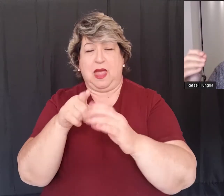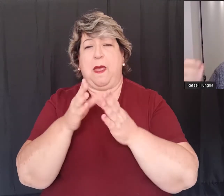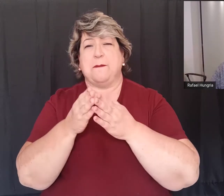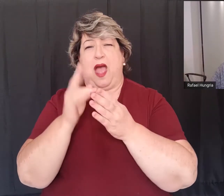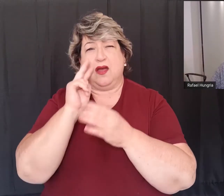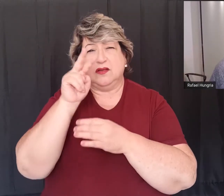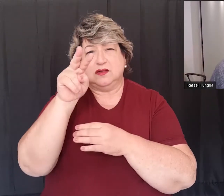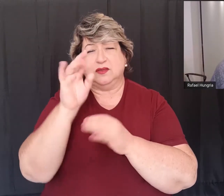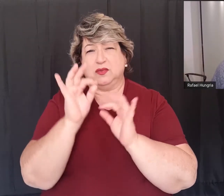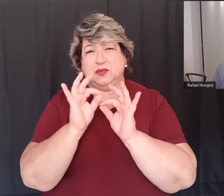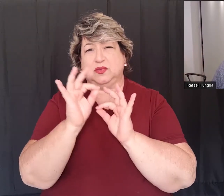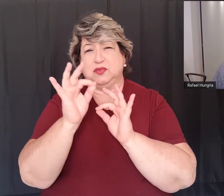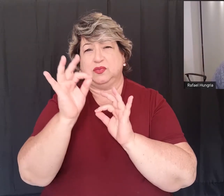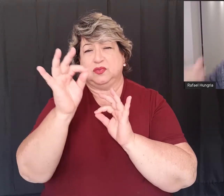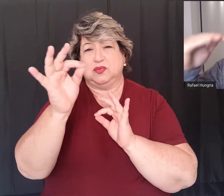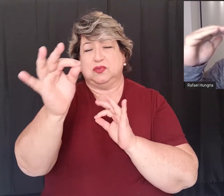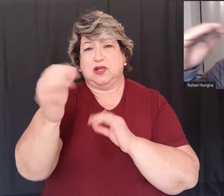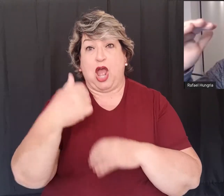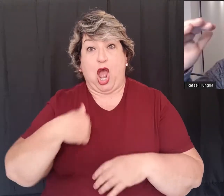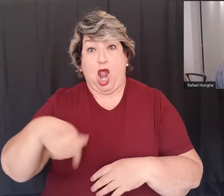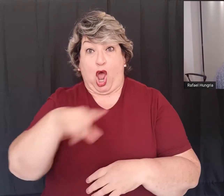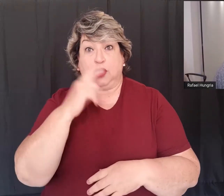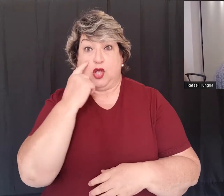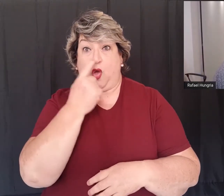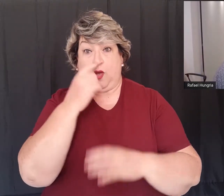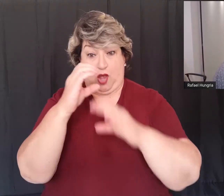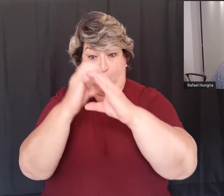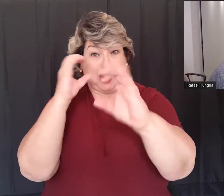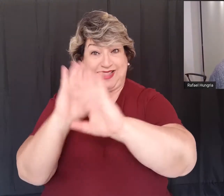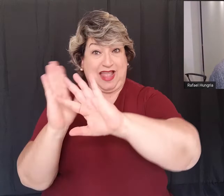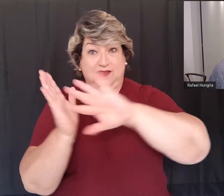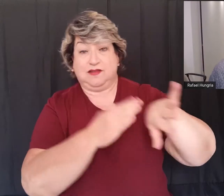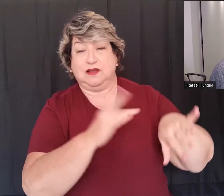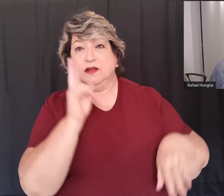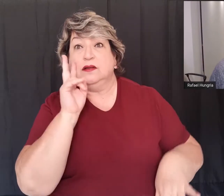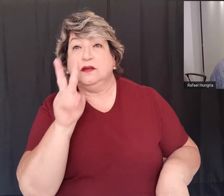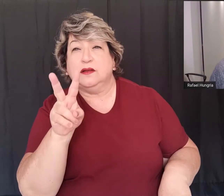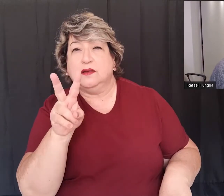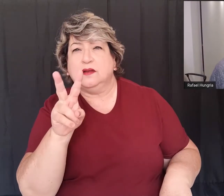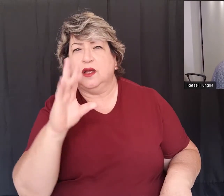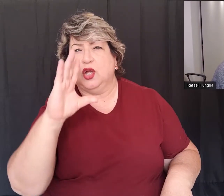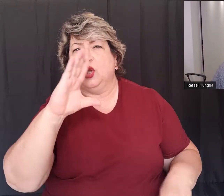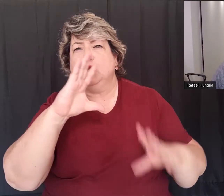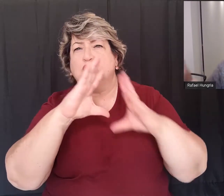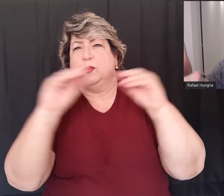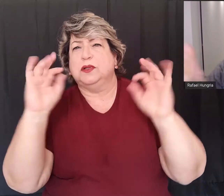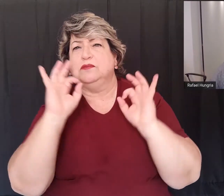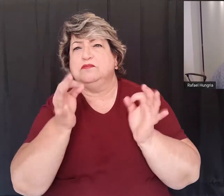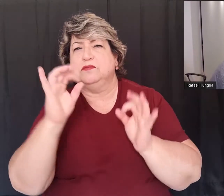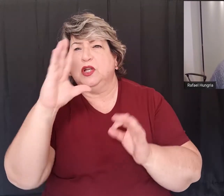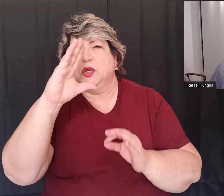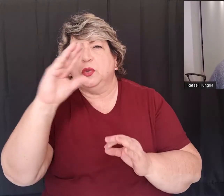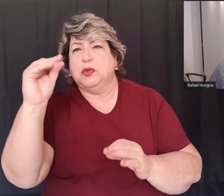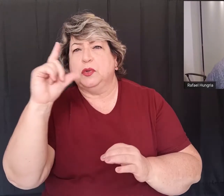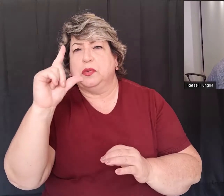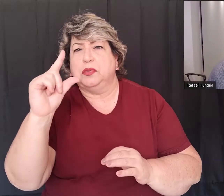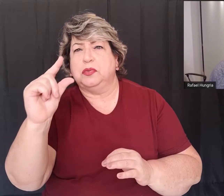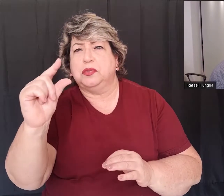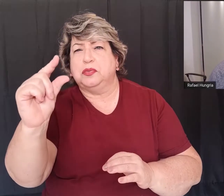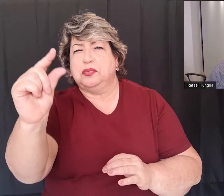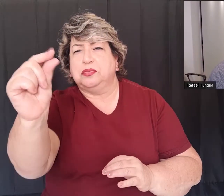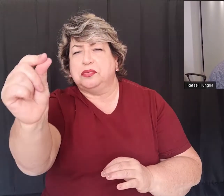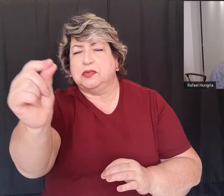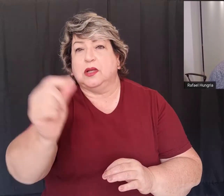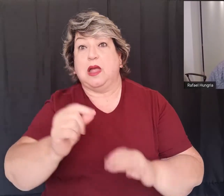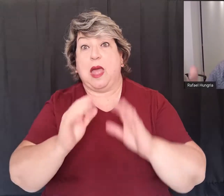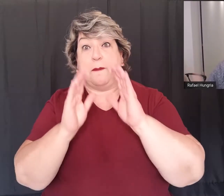distanciando. Enquanto olhávamos a olho nu, o barco começou a desaparecer na linha do horizonte. Falamos, olha lá, está descendo na curvatura. Fomos olhar